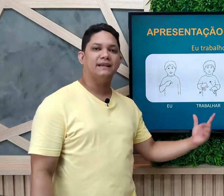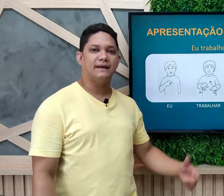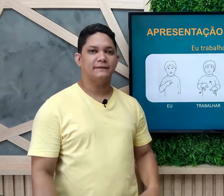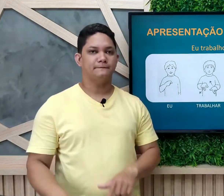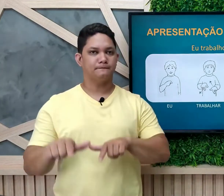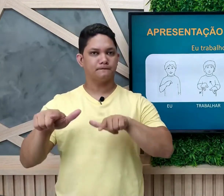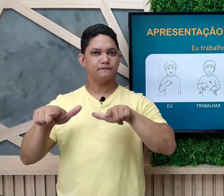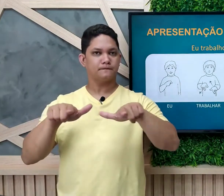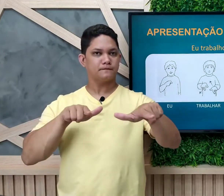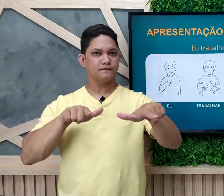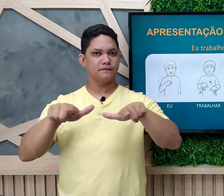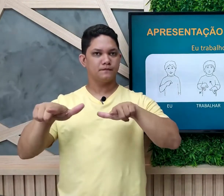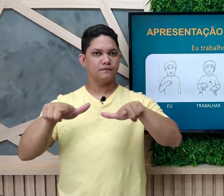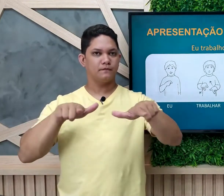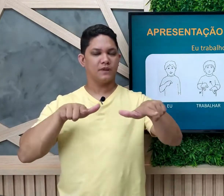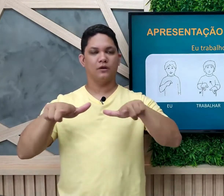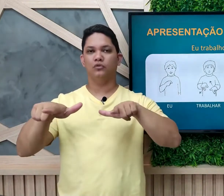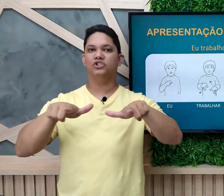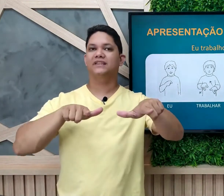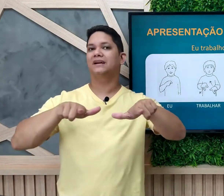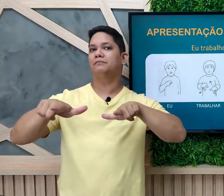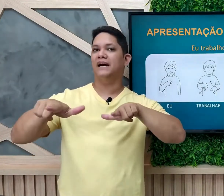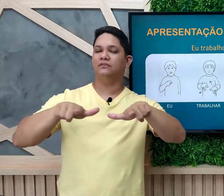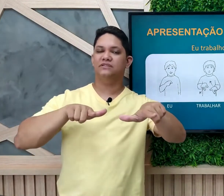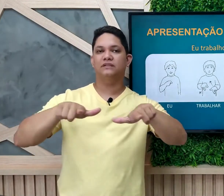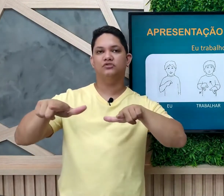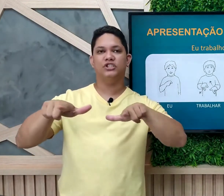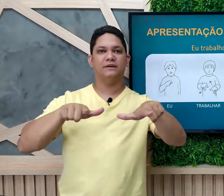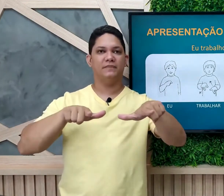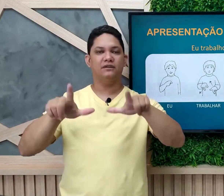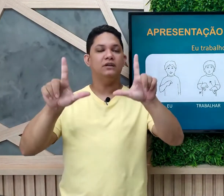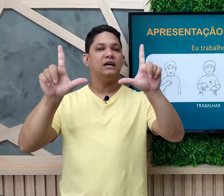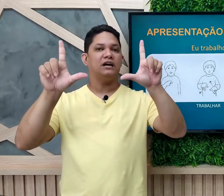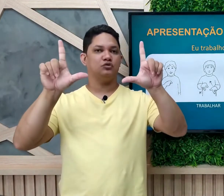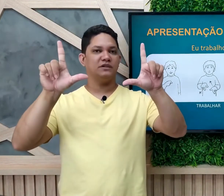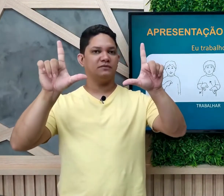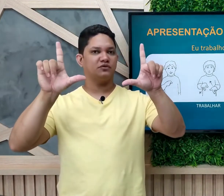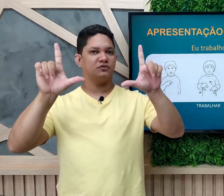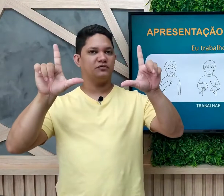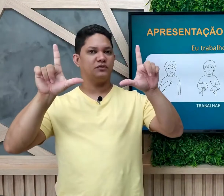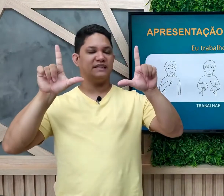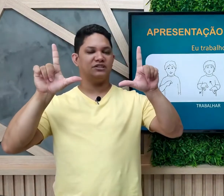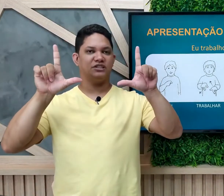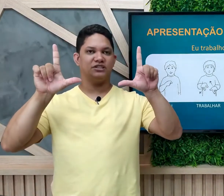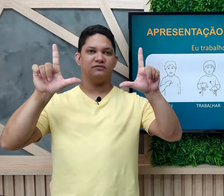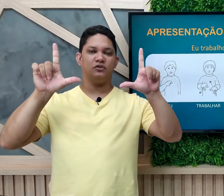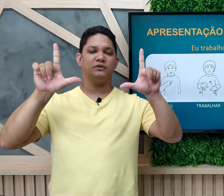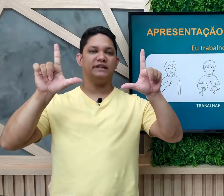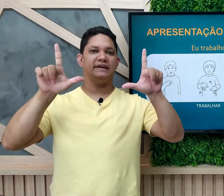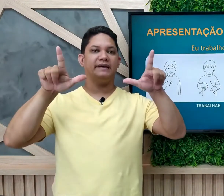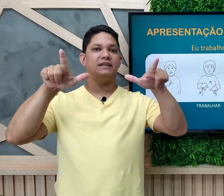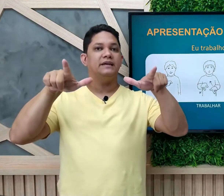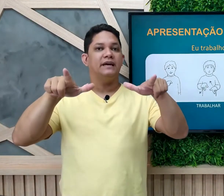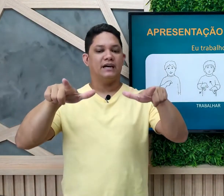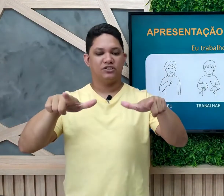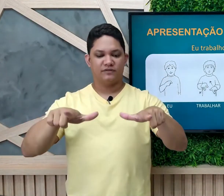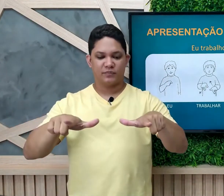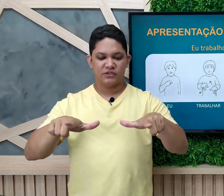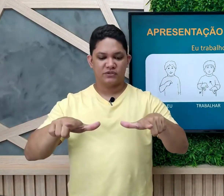trabalhar, ou de trabalho, sinal de trabalho, as duas mãos configuradas desta forma, que é L, a gente vai posicionar